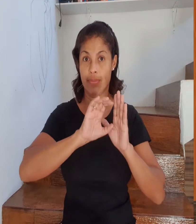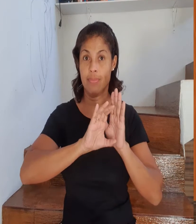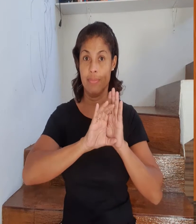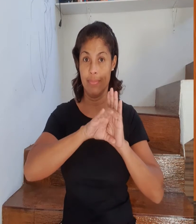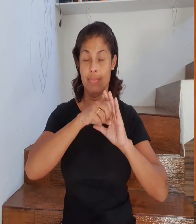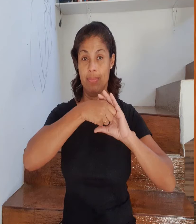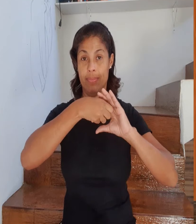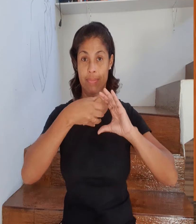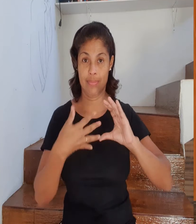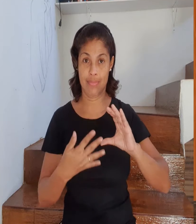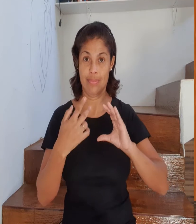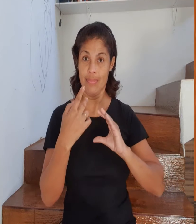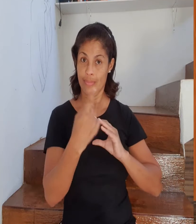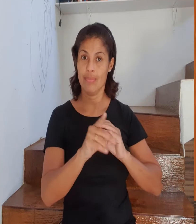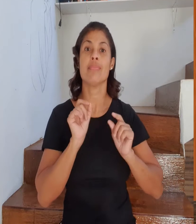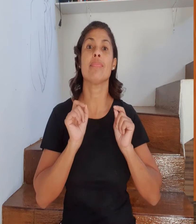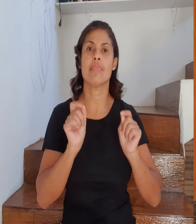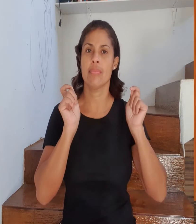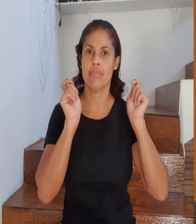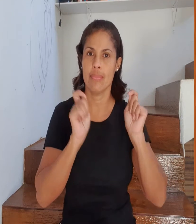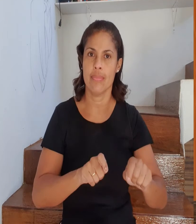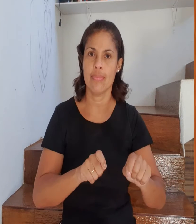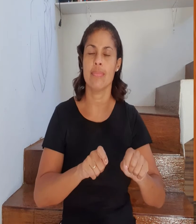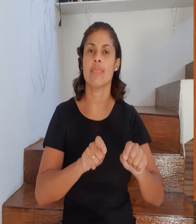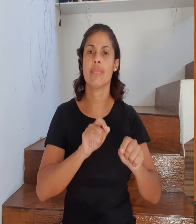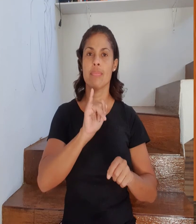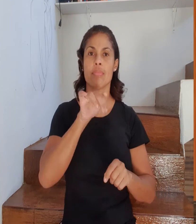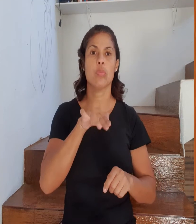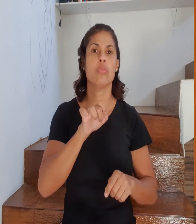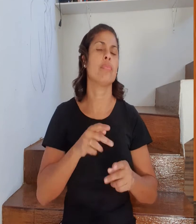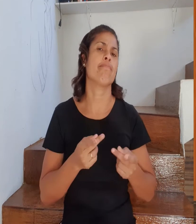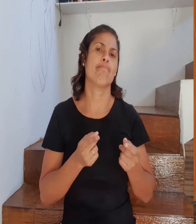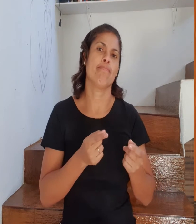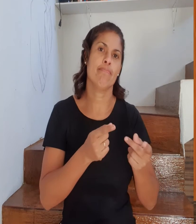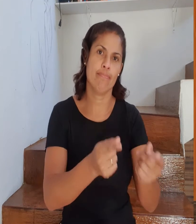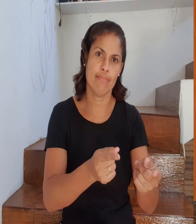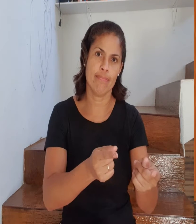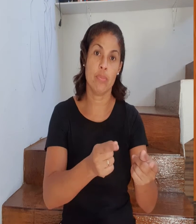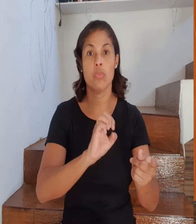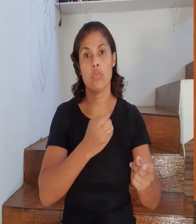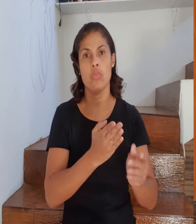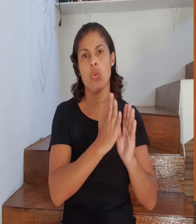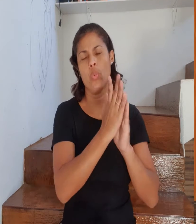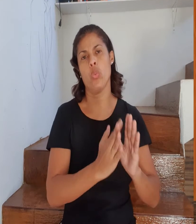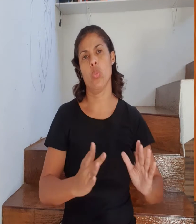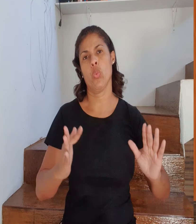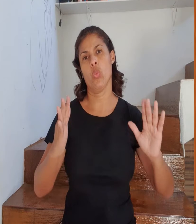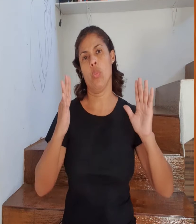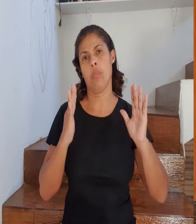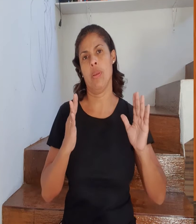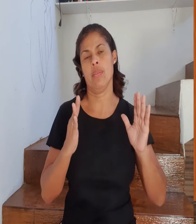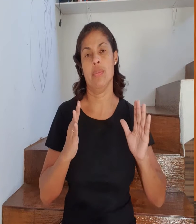principal característica da imunidade adaptativa é a sua capacidade de conferir imunidade permanente, ou pelo